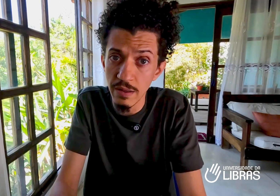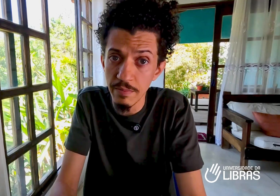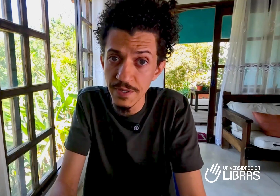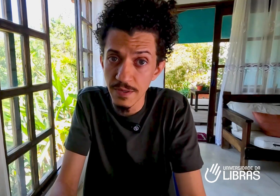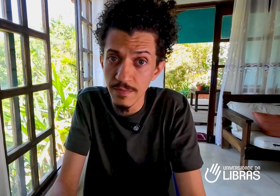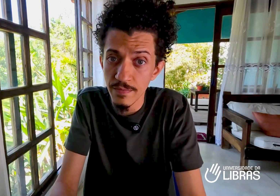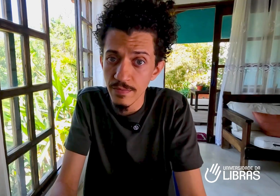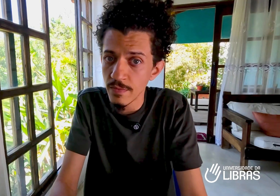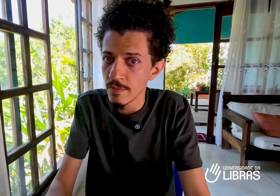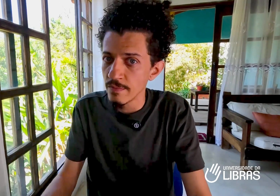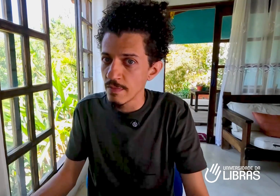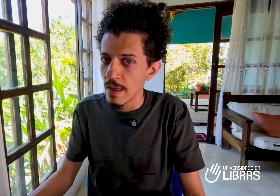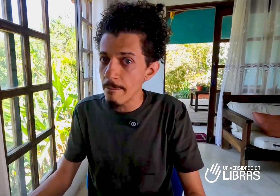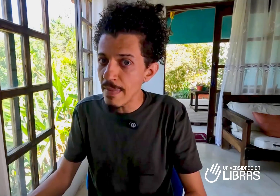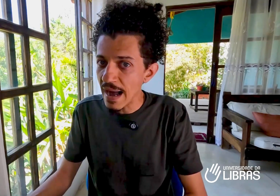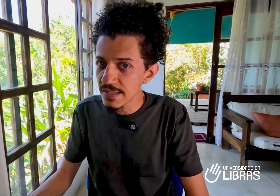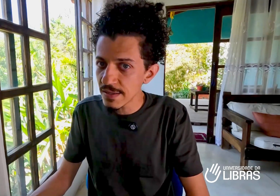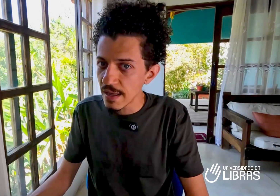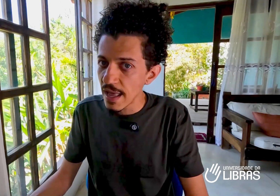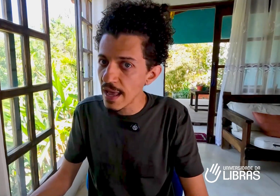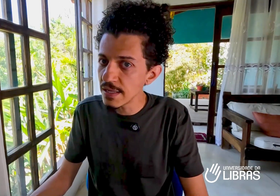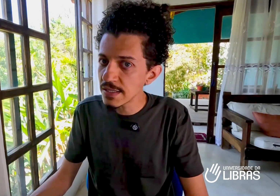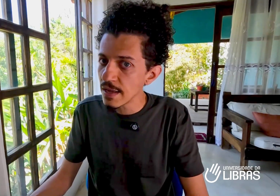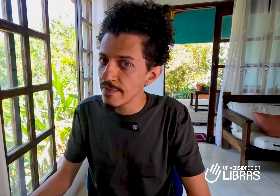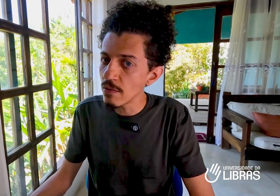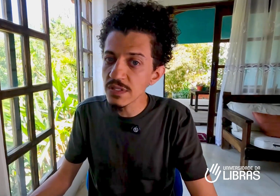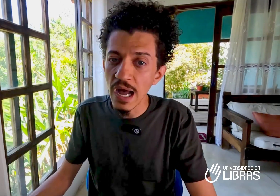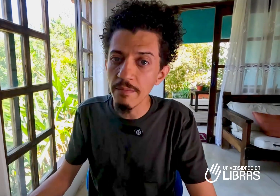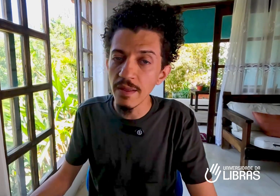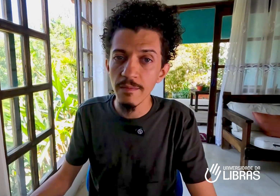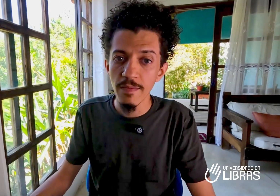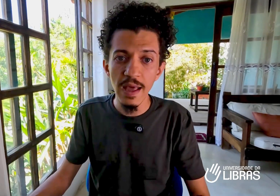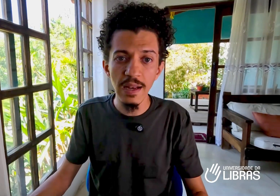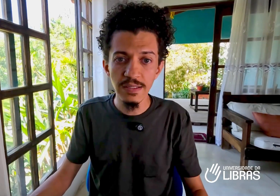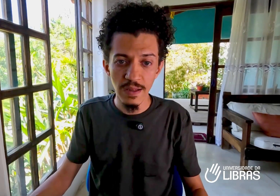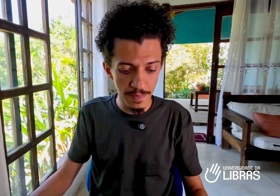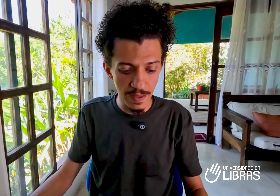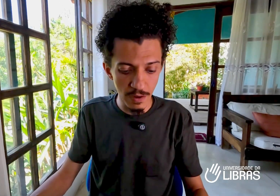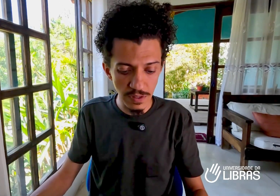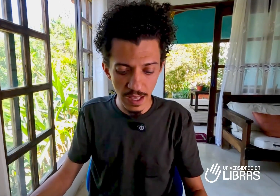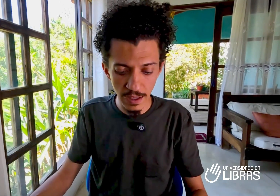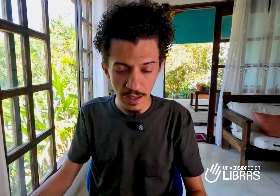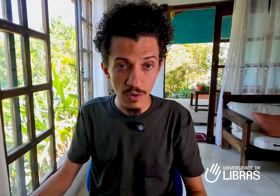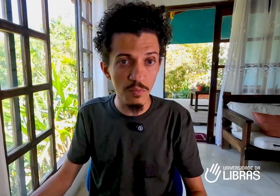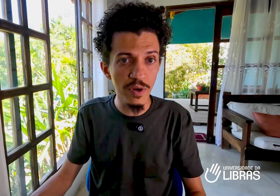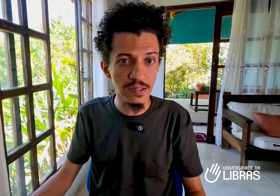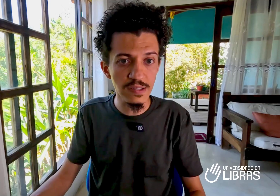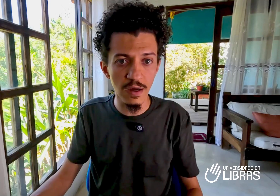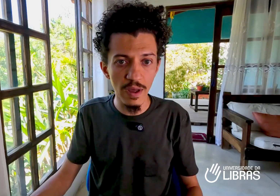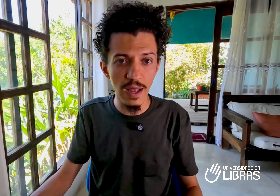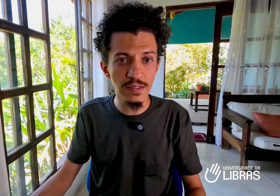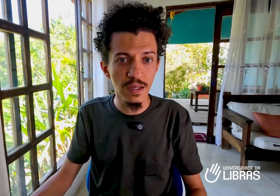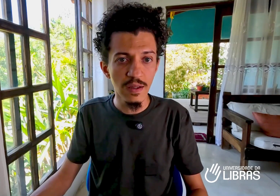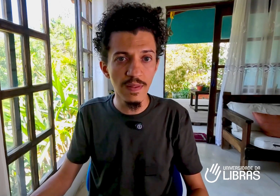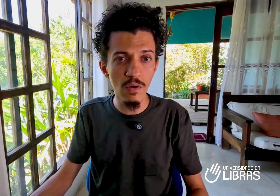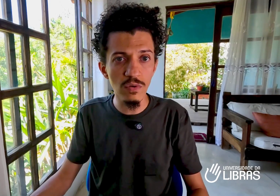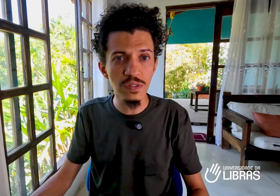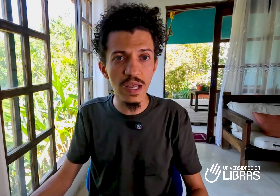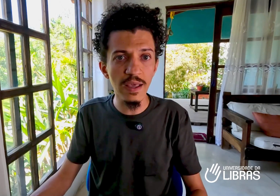Libras. Mas eles não sabem, eles não têm comunicação, eles não conseguem